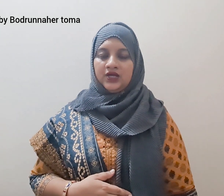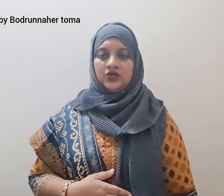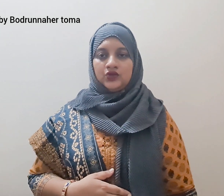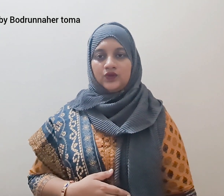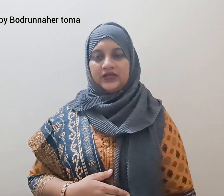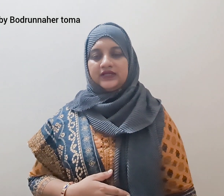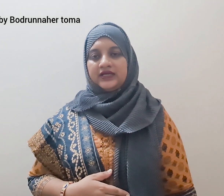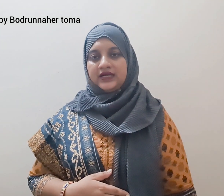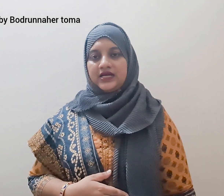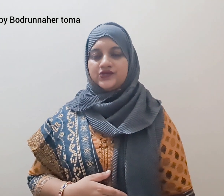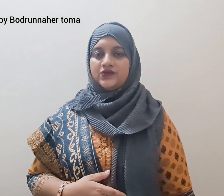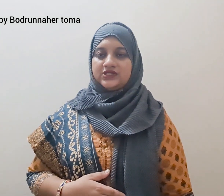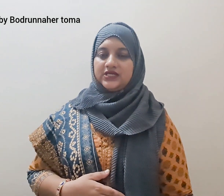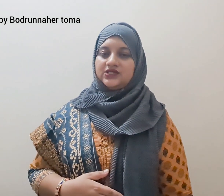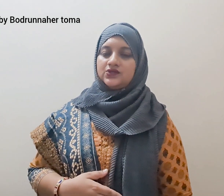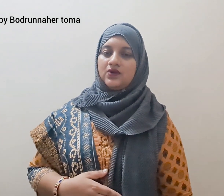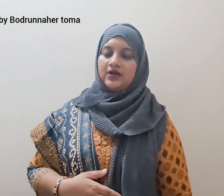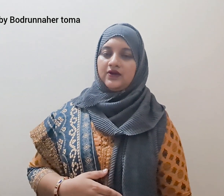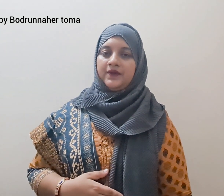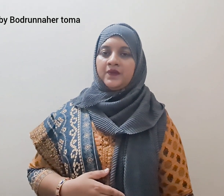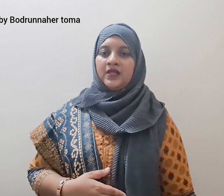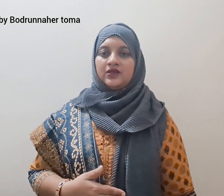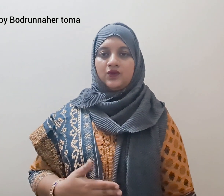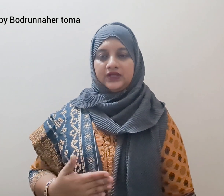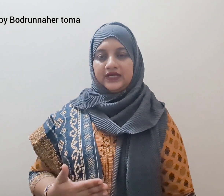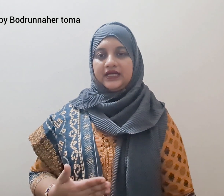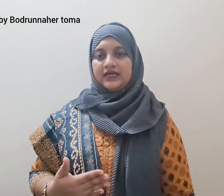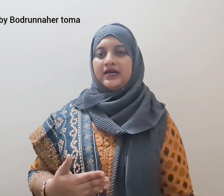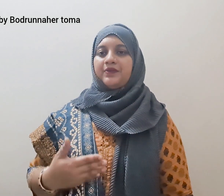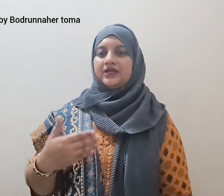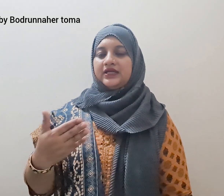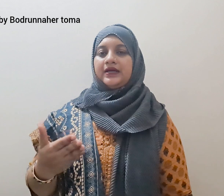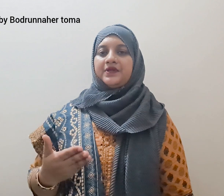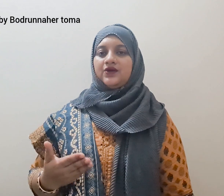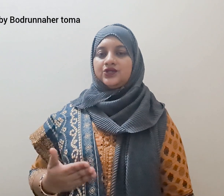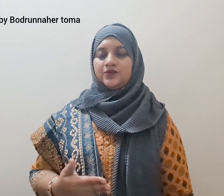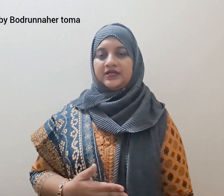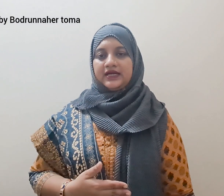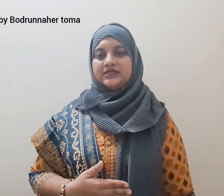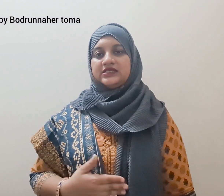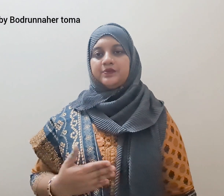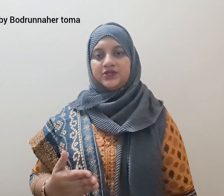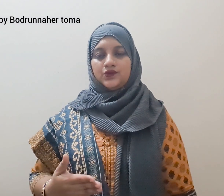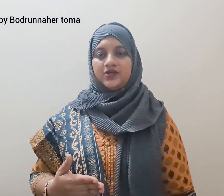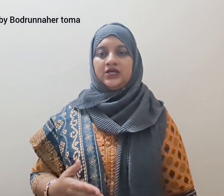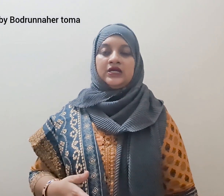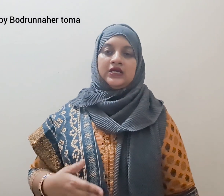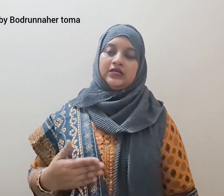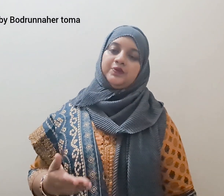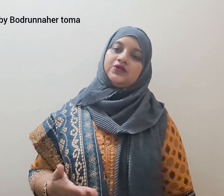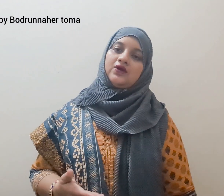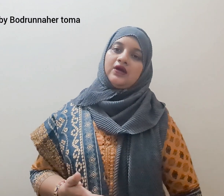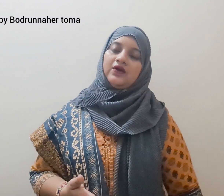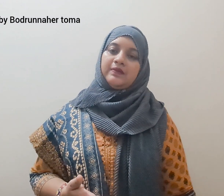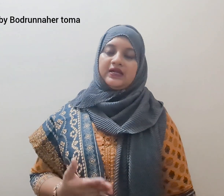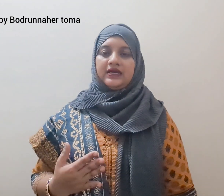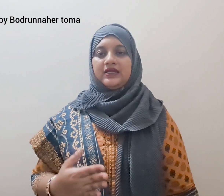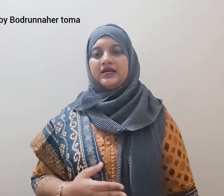তো ওনাদের থেকে আসলে চেঞ্জ করা হয়। তো ওটা দেখে দেখে আপনাদেরকে আমি অনেক সময় দেখা যায় রিপিট করা হয়, মানে এই না